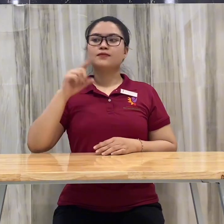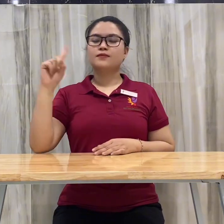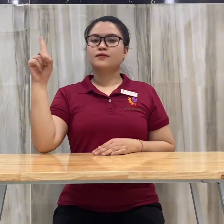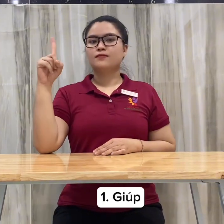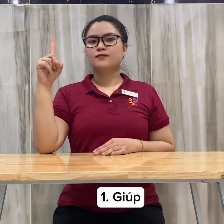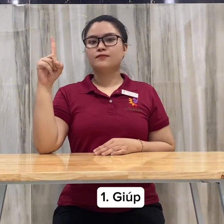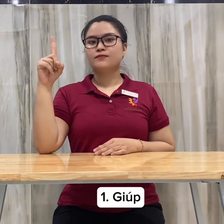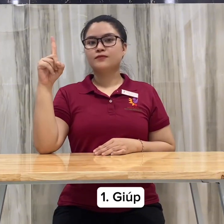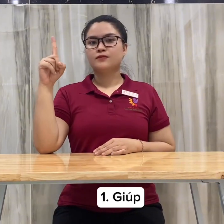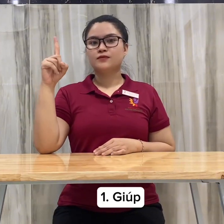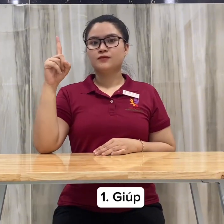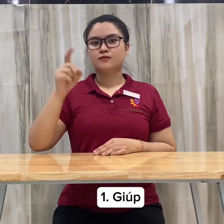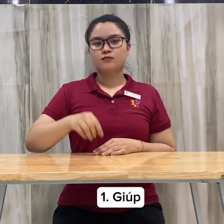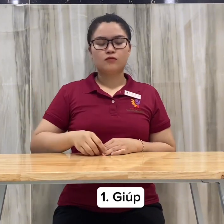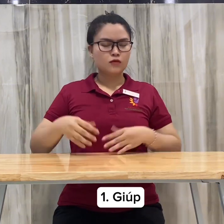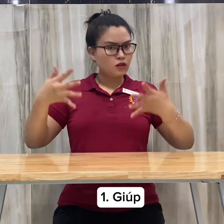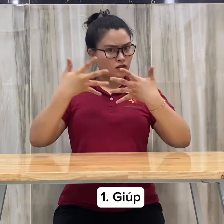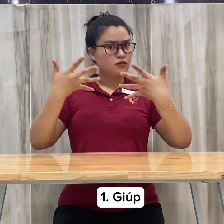Từ đầu tiên, giúp.